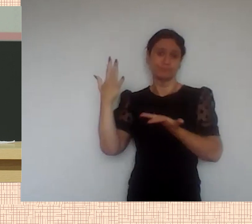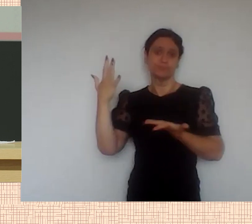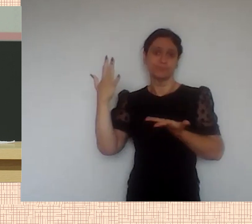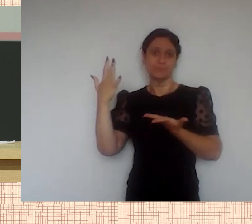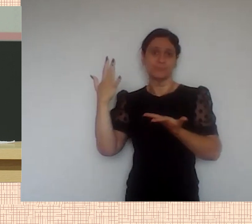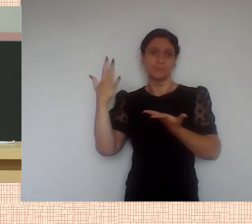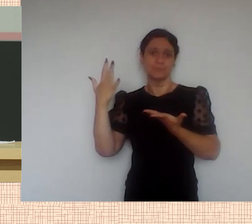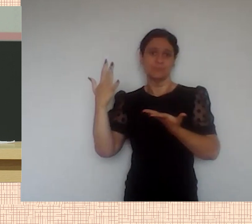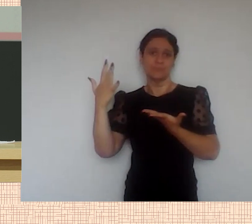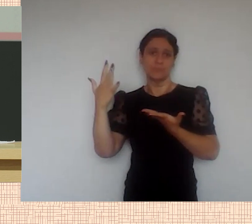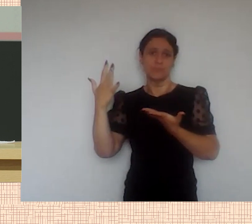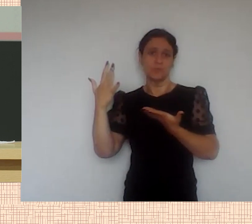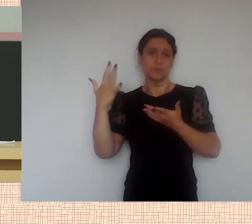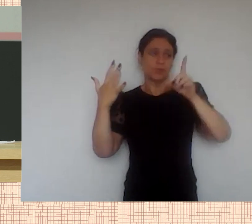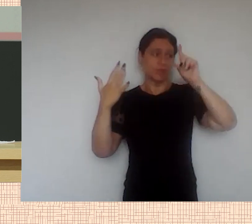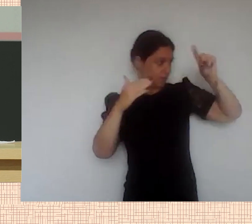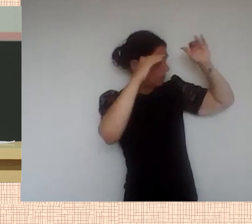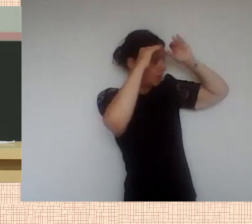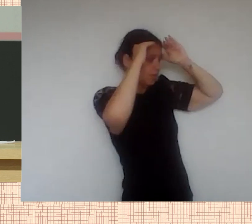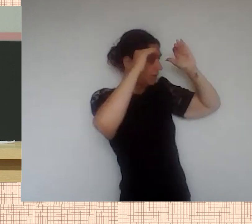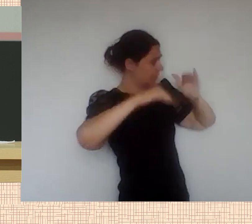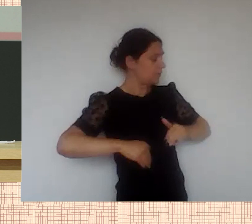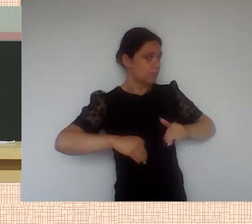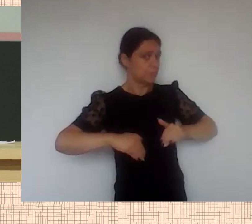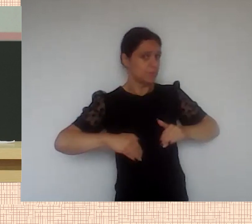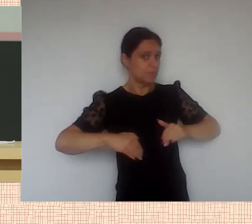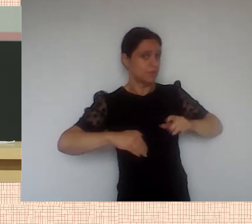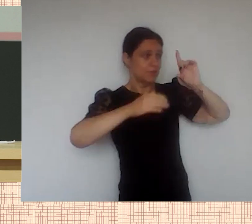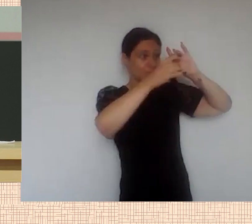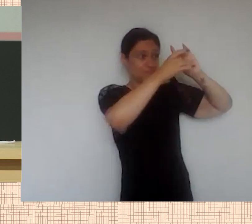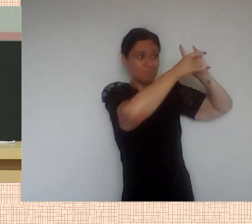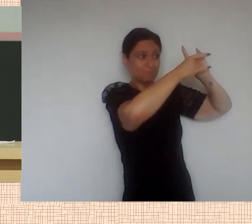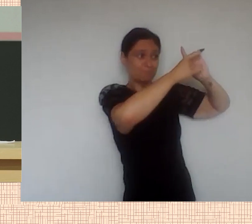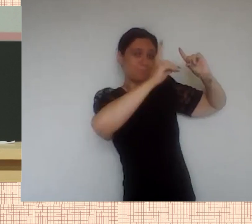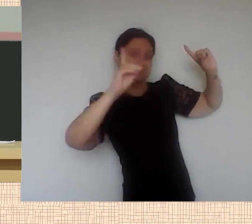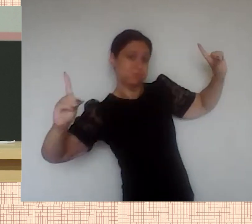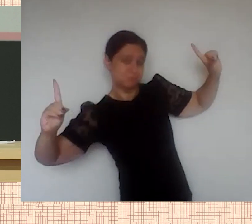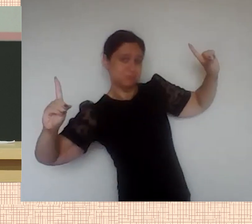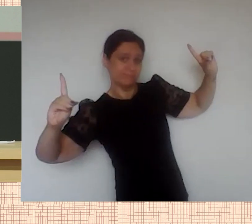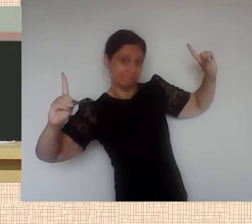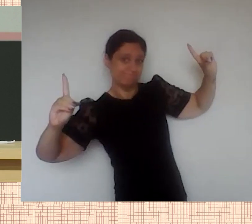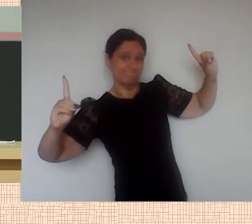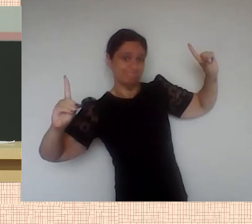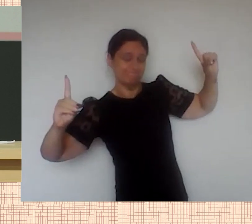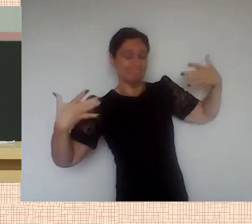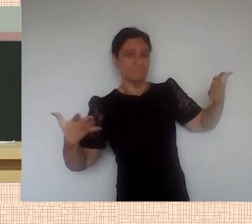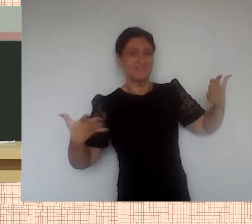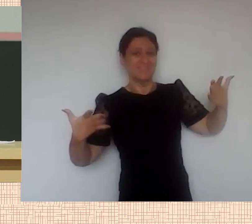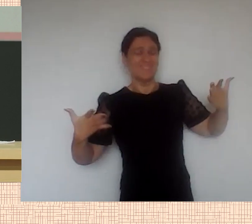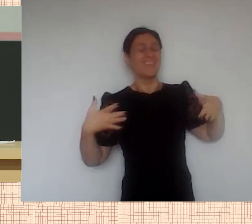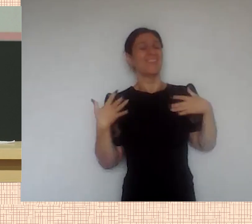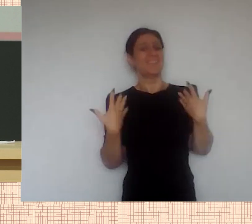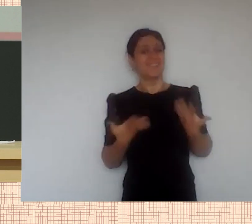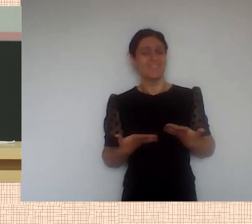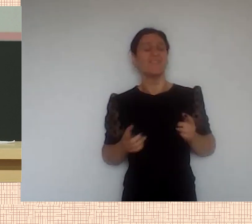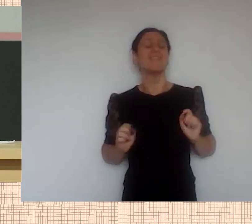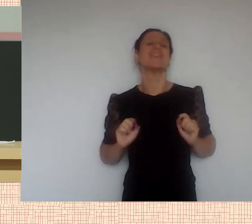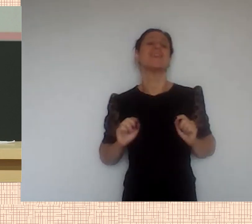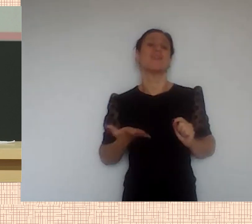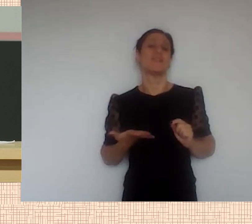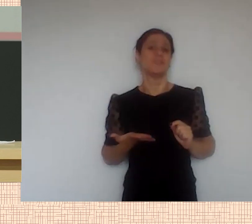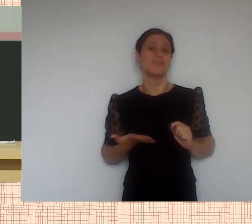Deus, houve a desconexão. A desconexão, irmãos,